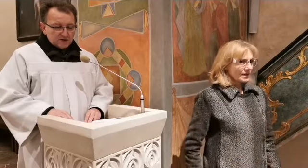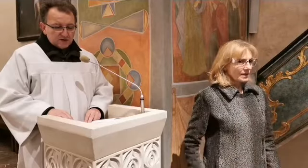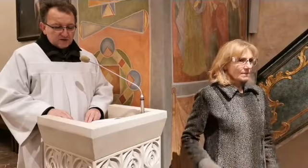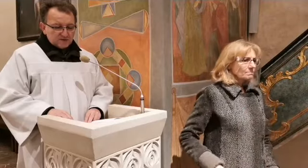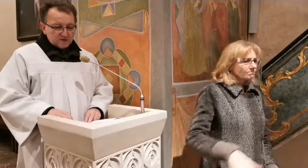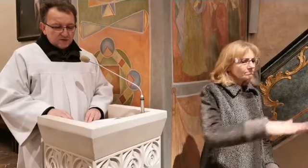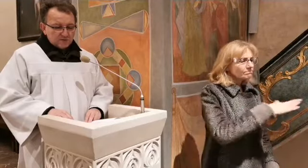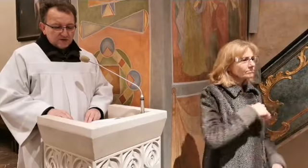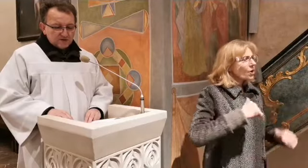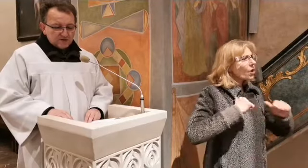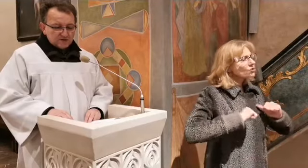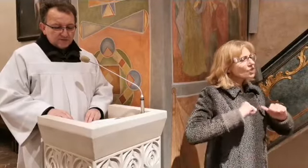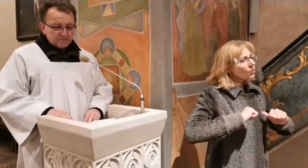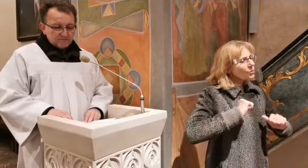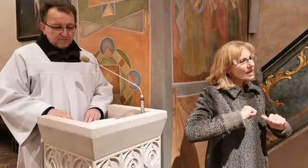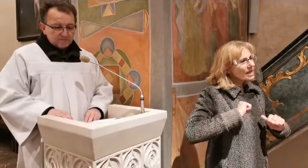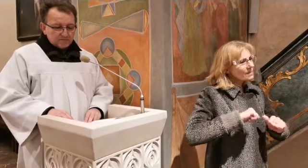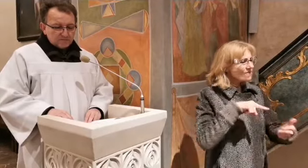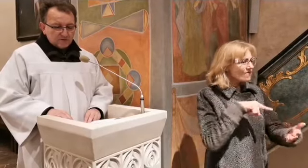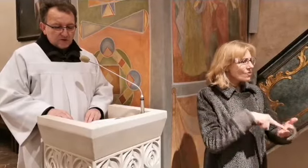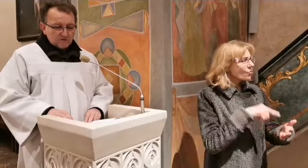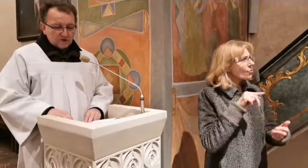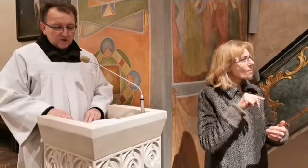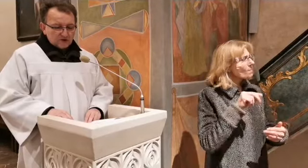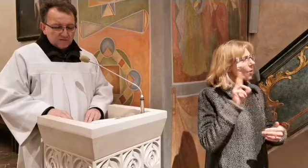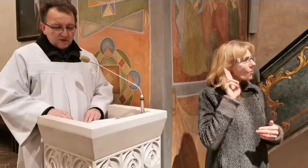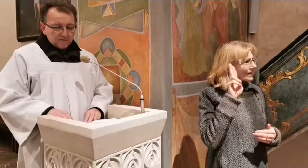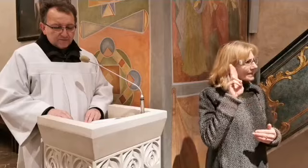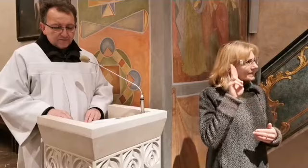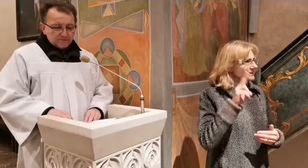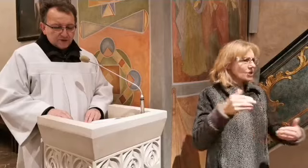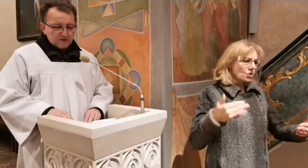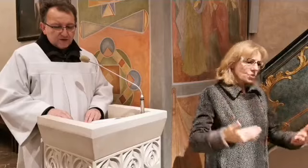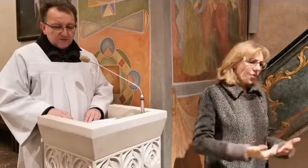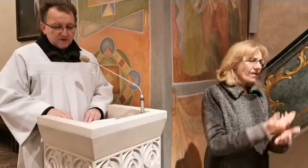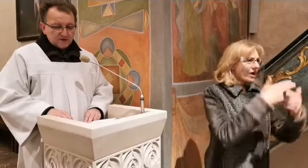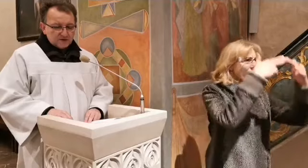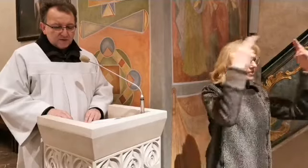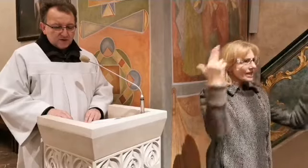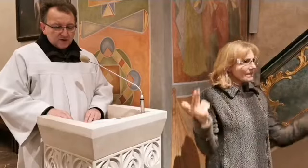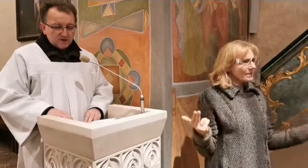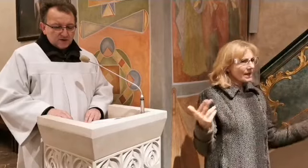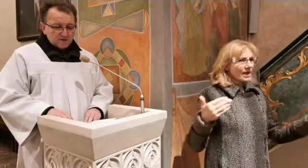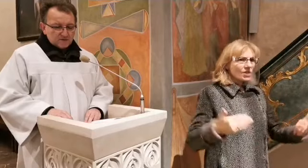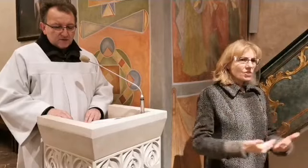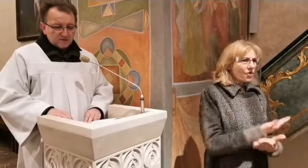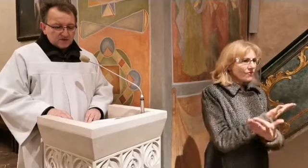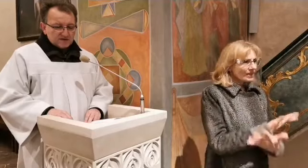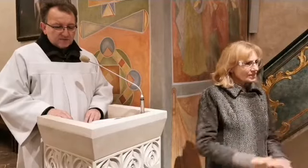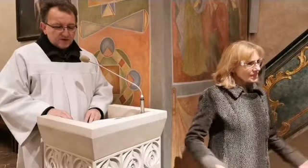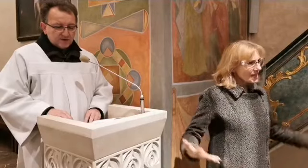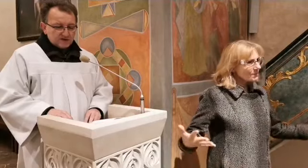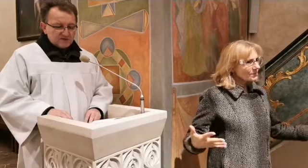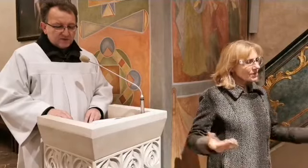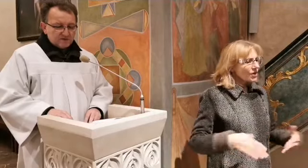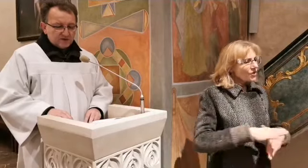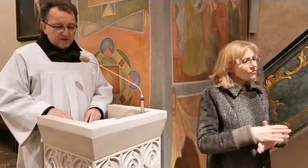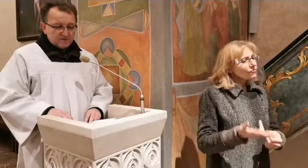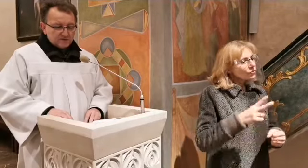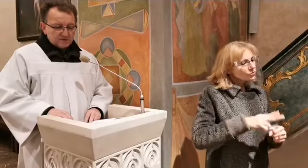Oczekujemy jednak według obietnicy nowego nieba i nowej ziemi, w których